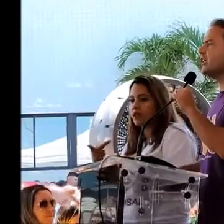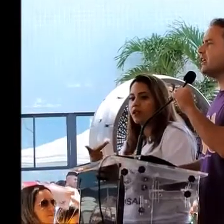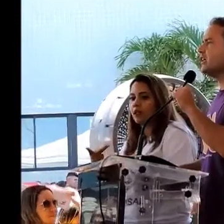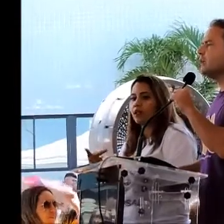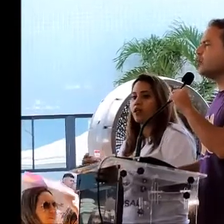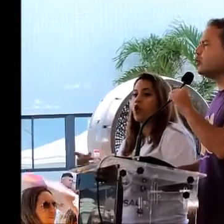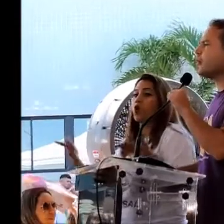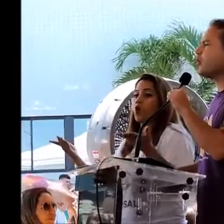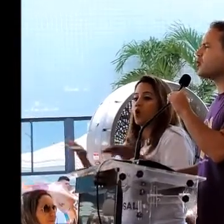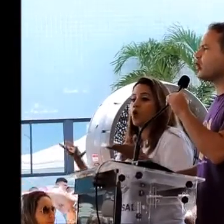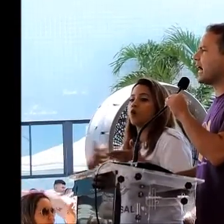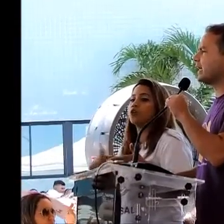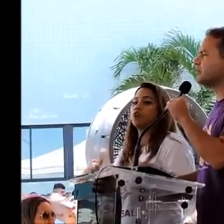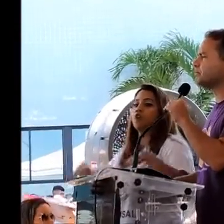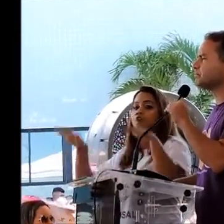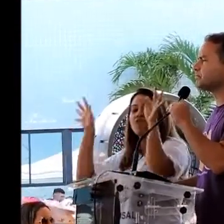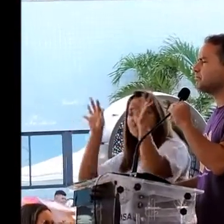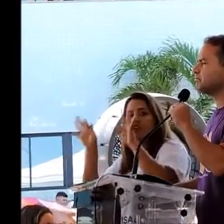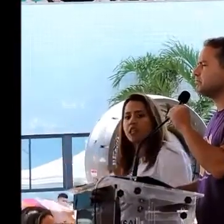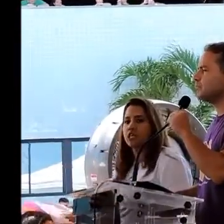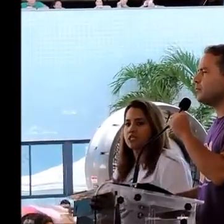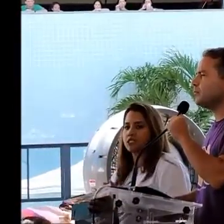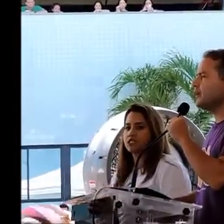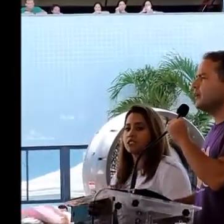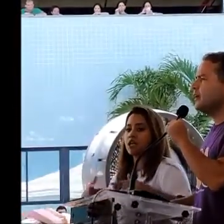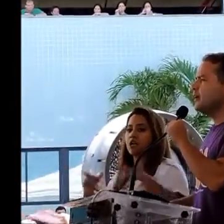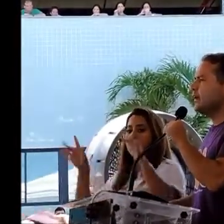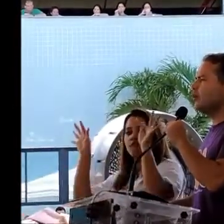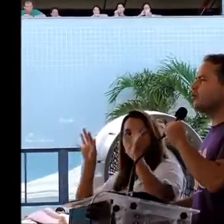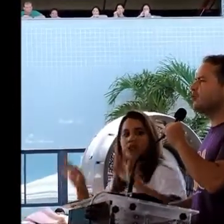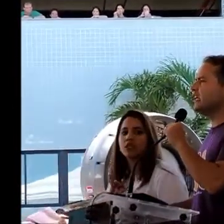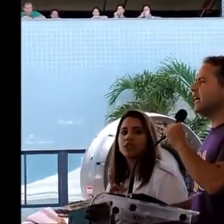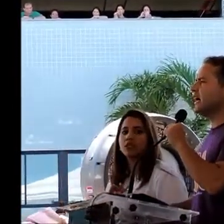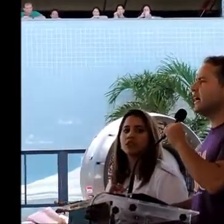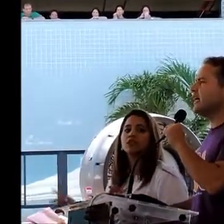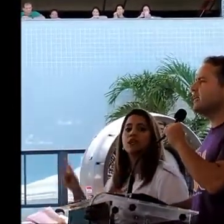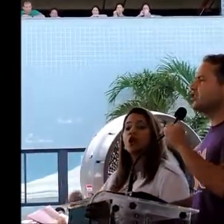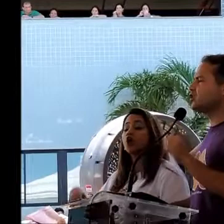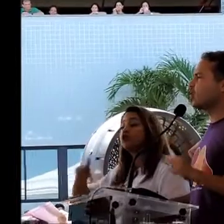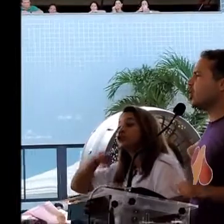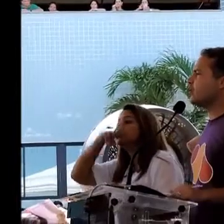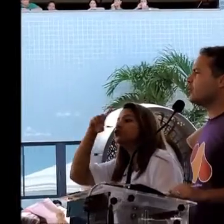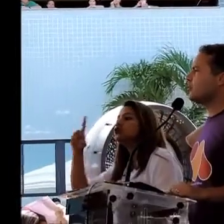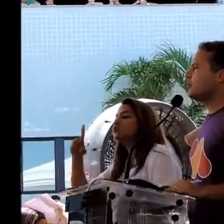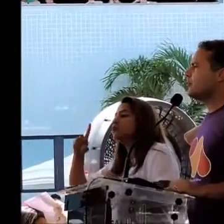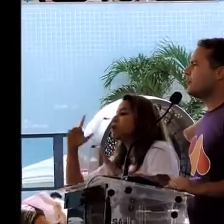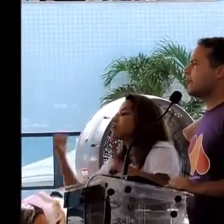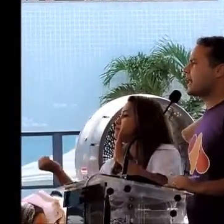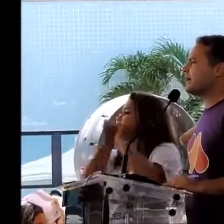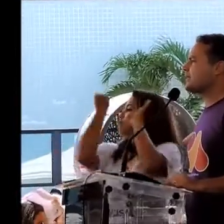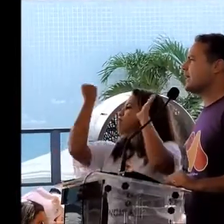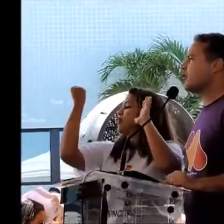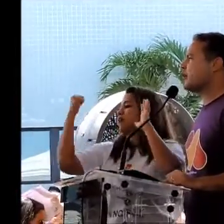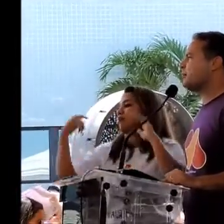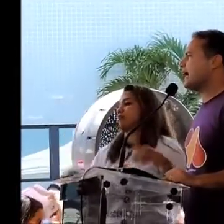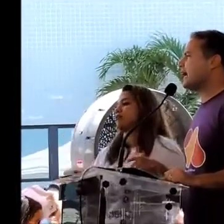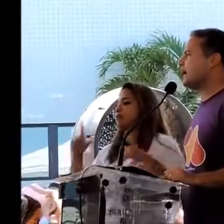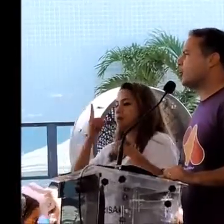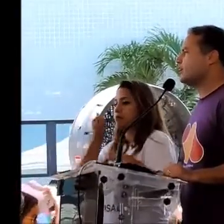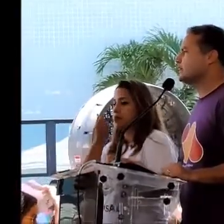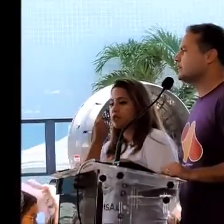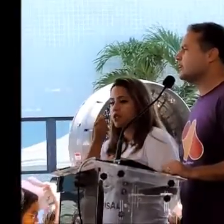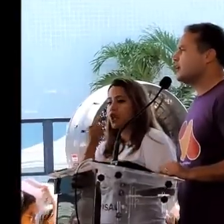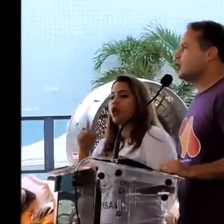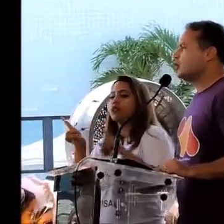estou hoje muito emocionado. É um dia histórico para Maceió e